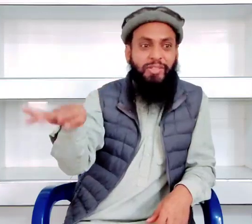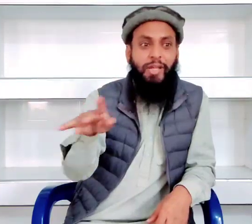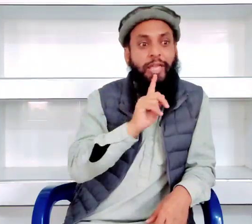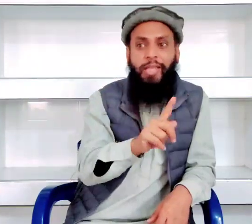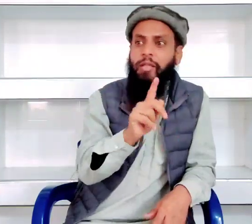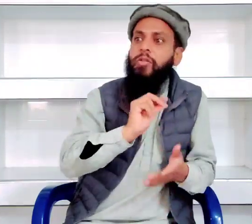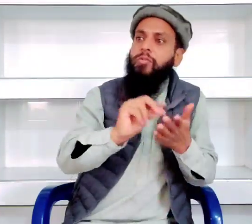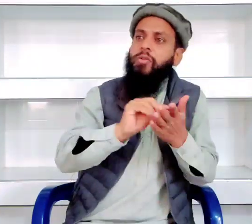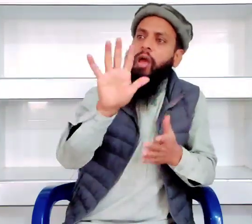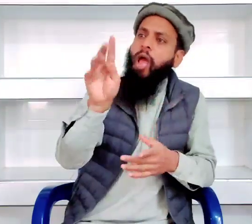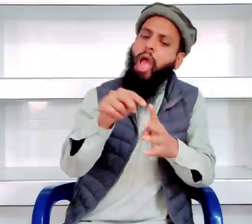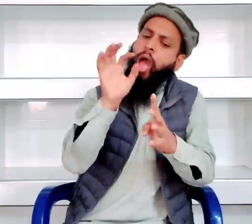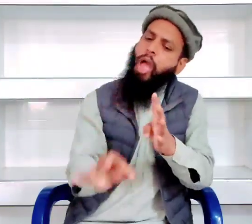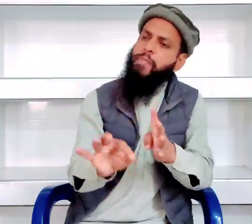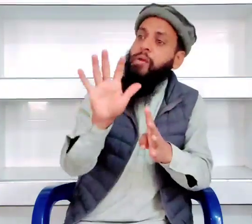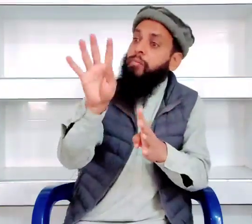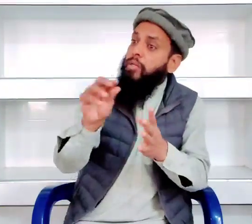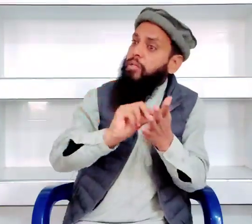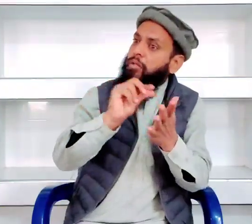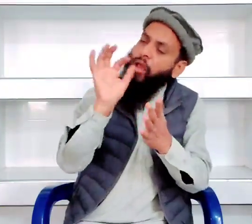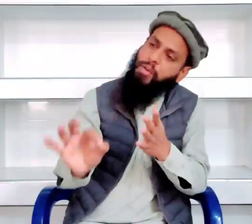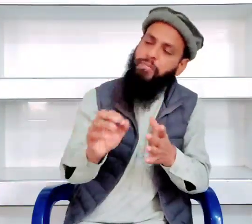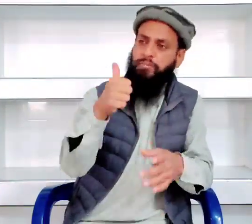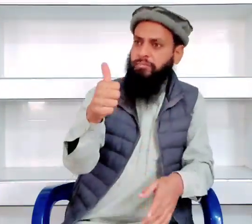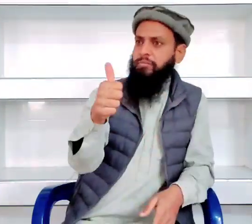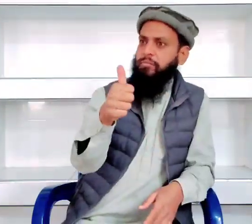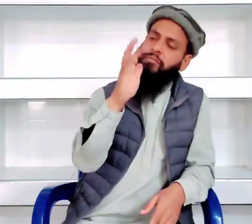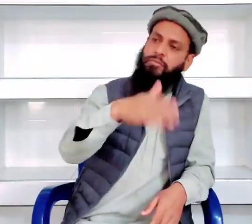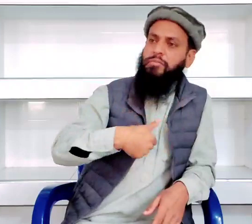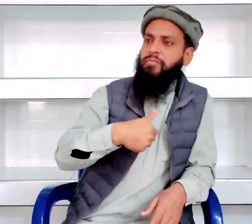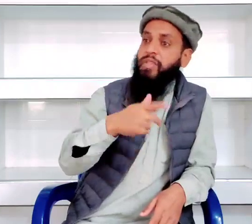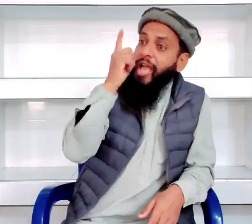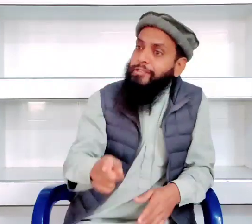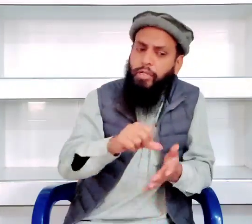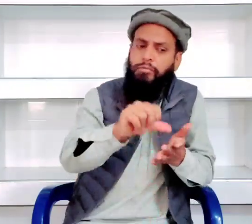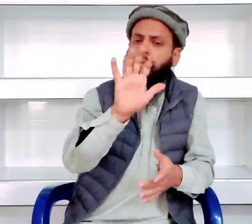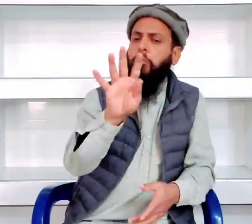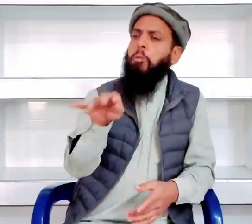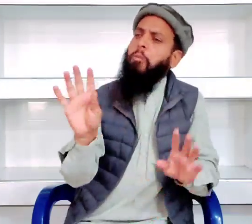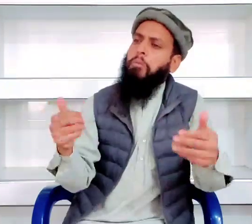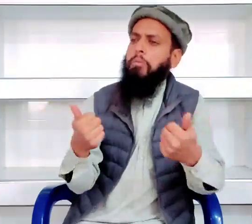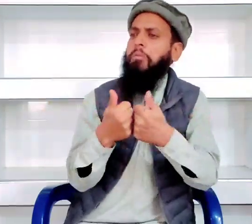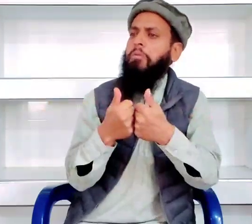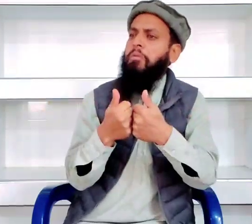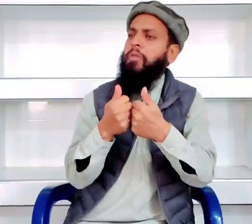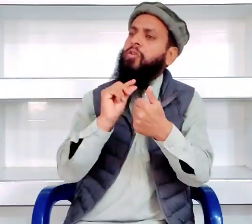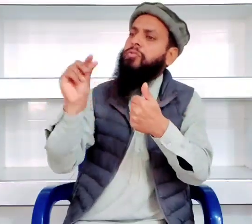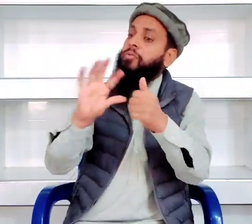تے او دے واسطے بہتری ہے کہ بندہ نہ خریدے کس طرح تے نہ لے جی ادھار نہ لے نقد ہی لے لے تے ایدی